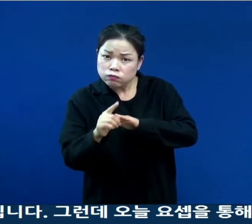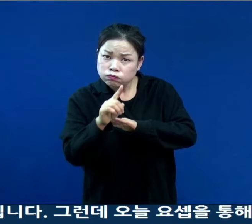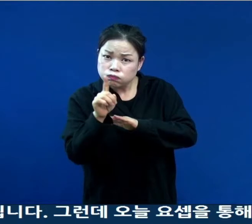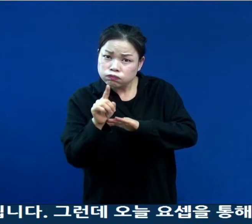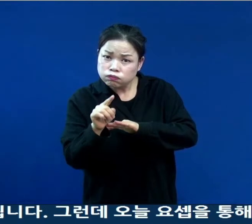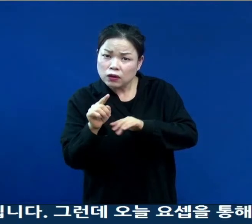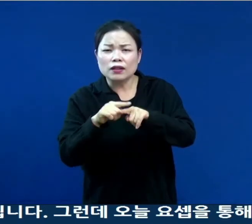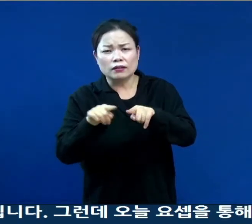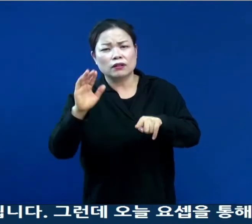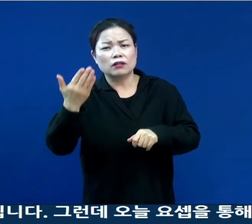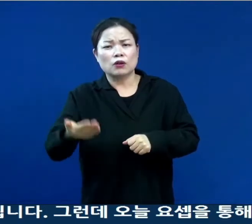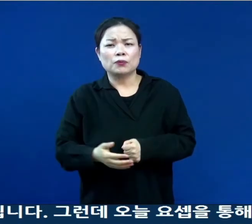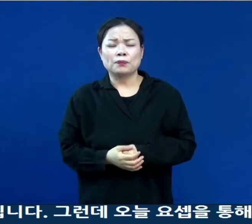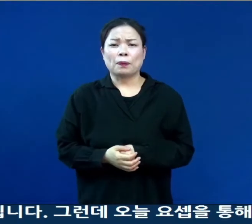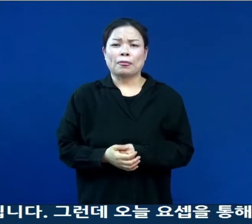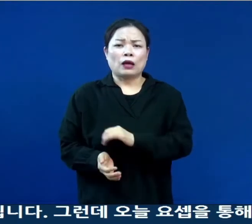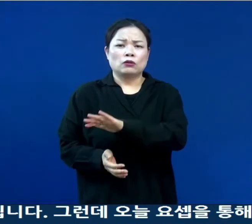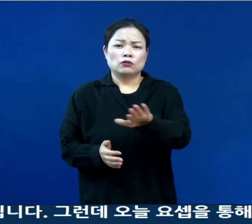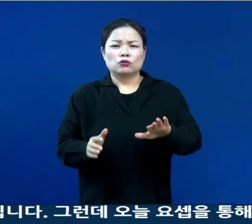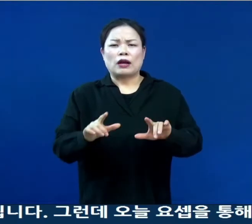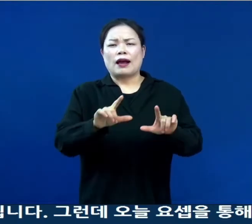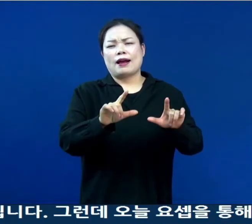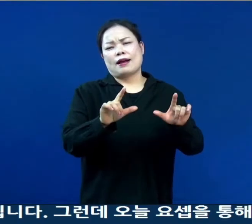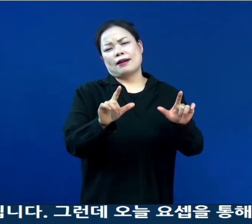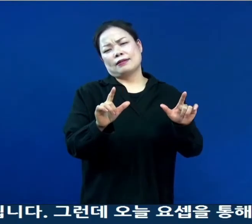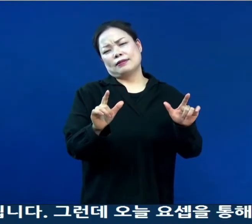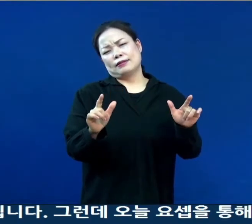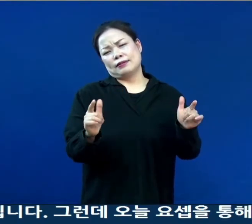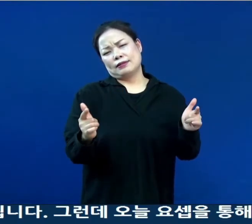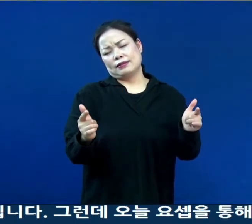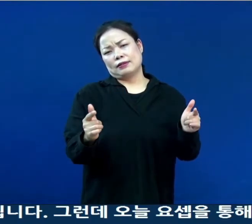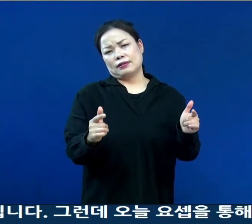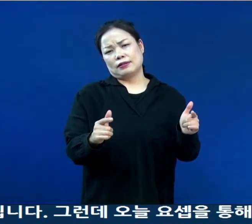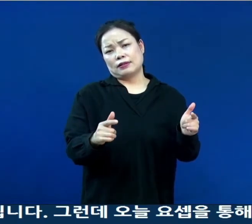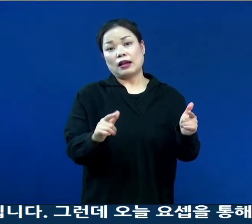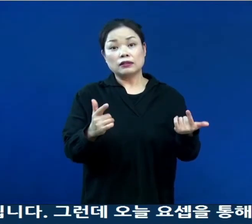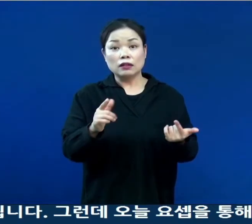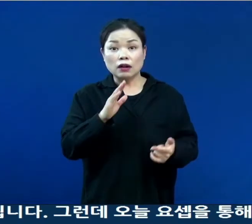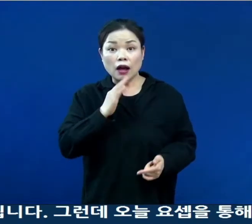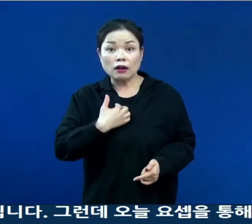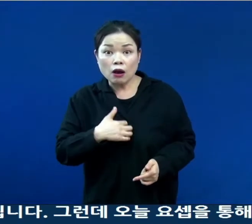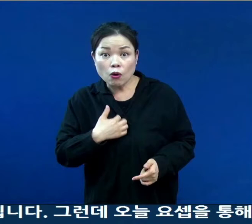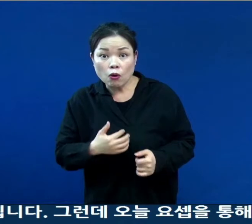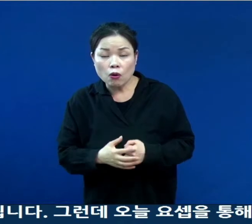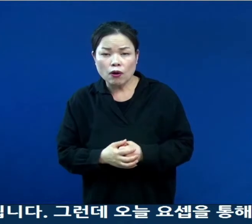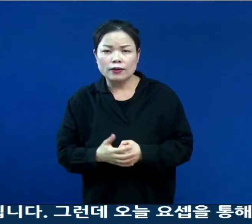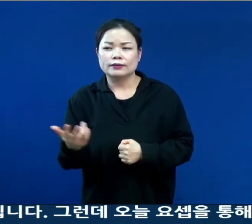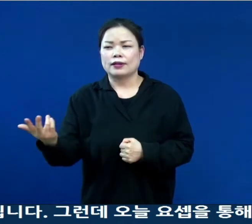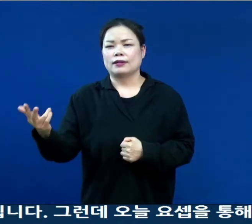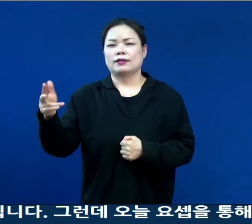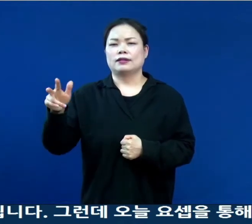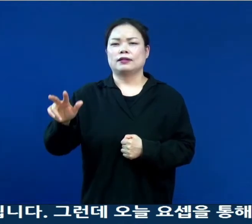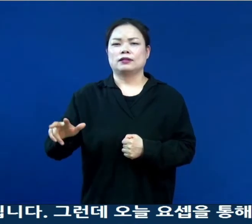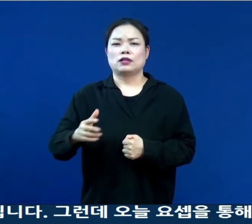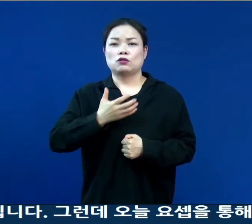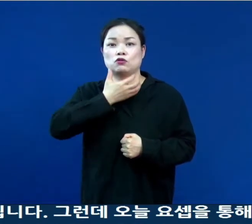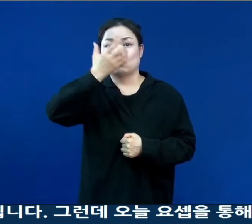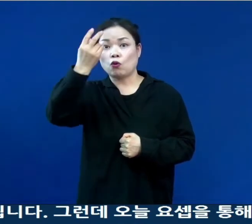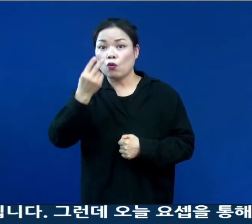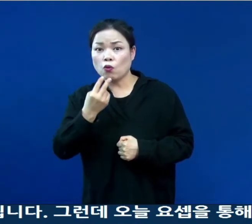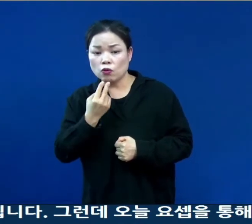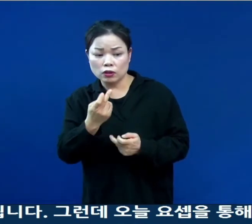해석하는 것입니다. 우리는 아니라는 사실을 이미 알고 있습니다. 하지만